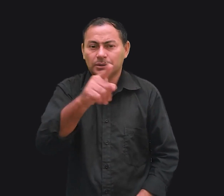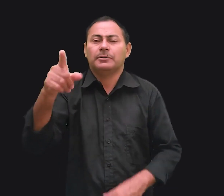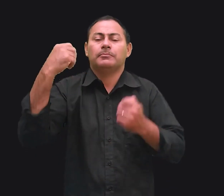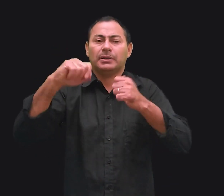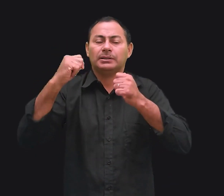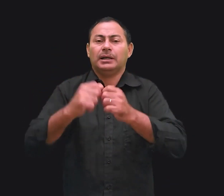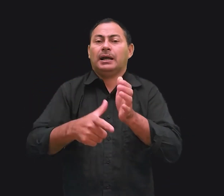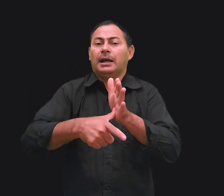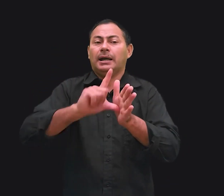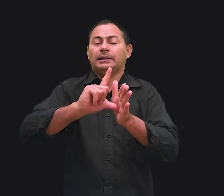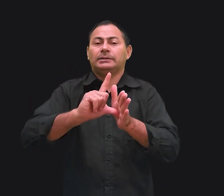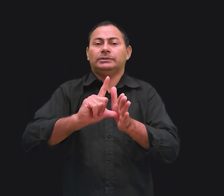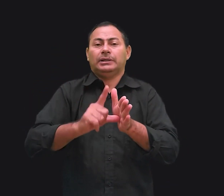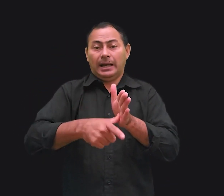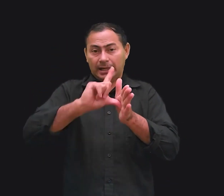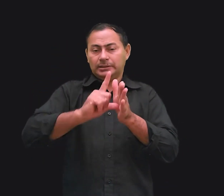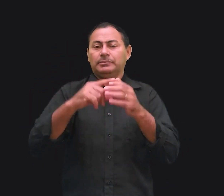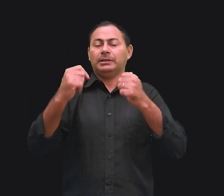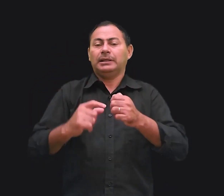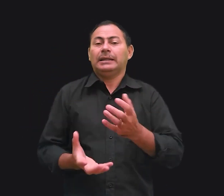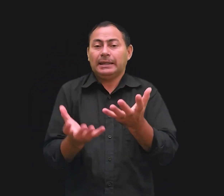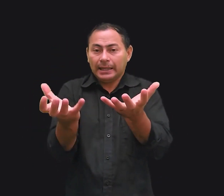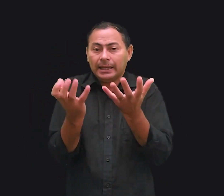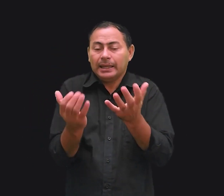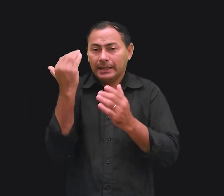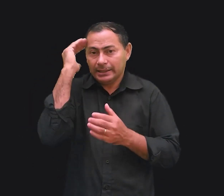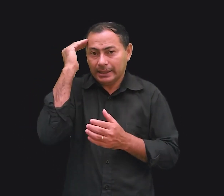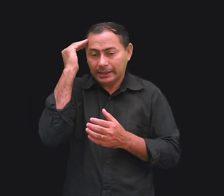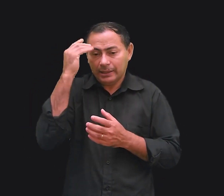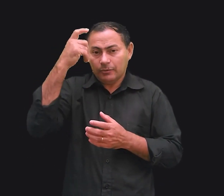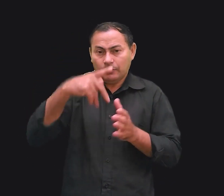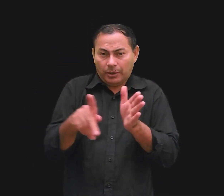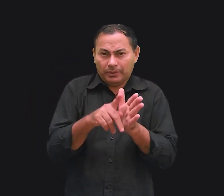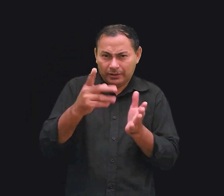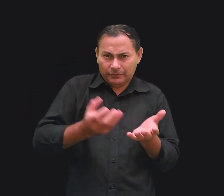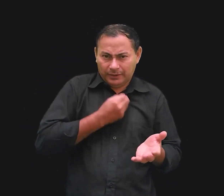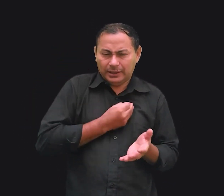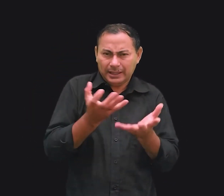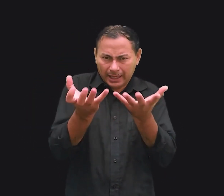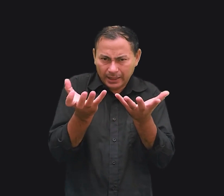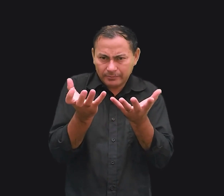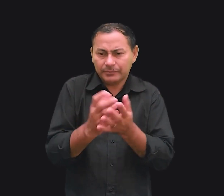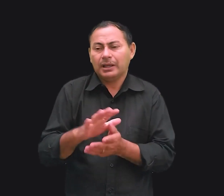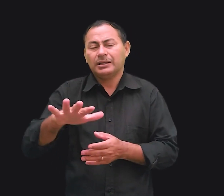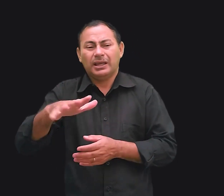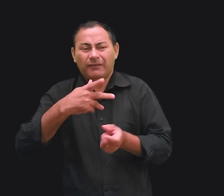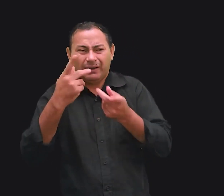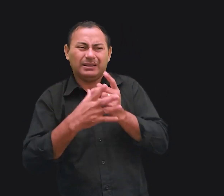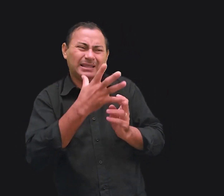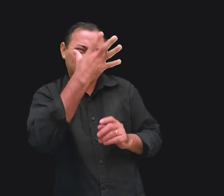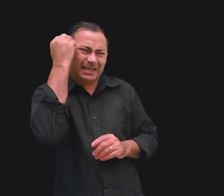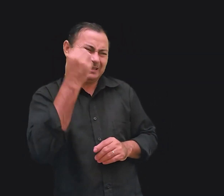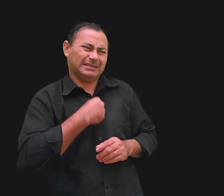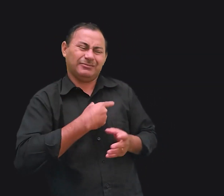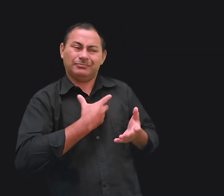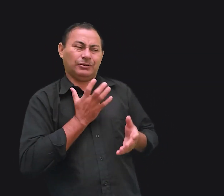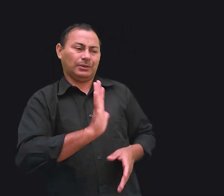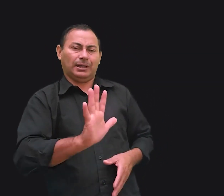entenderem, vocês precisam, antes de mais nada, querer se entender. Vocês querem? Às vezes eles dizem, esqueça, eu não